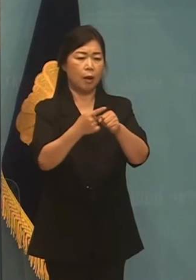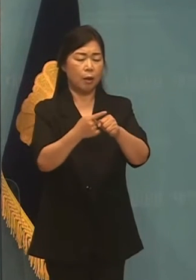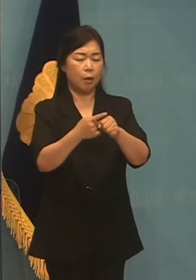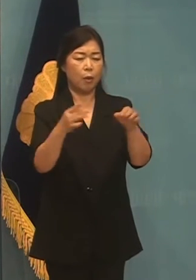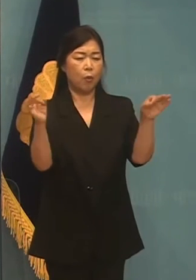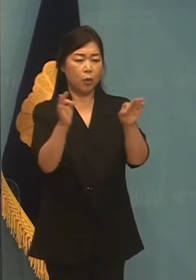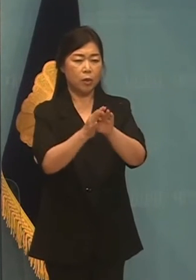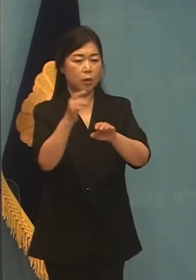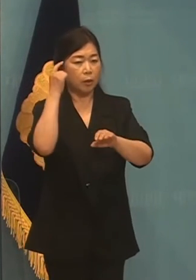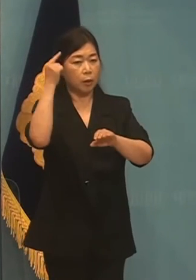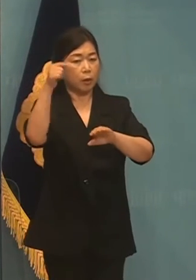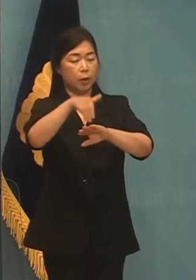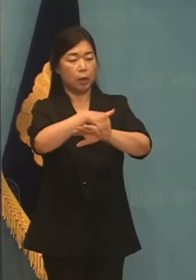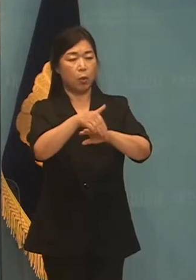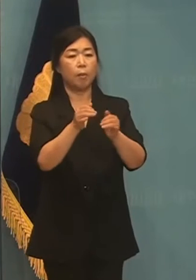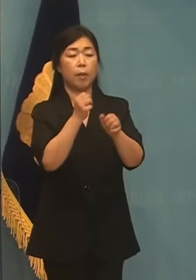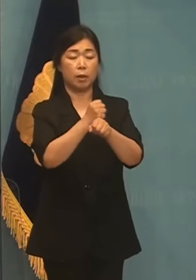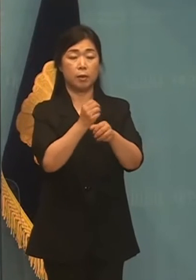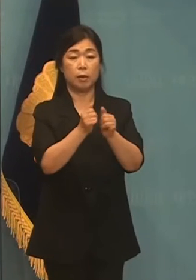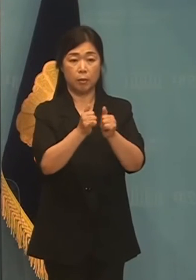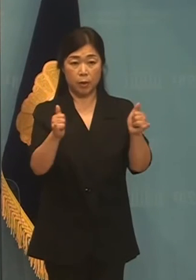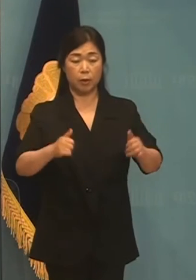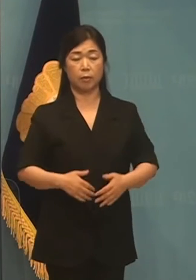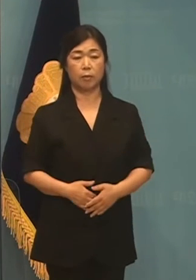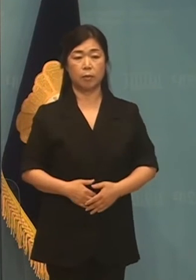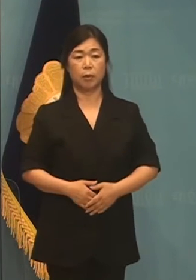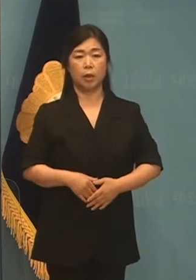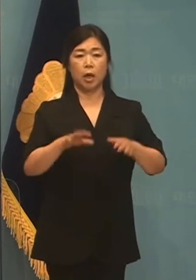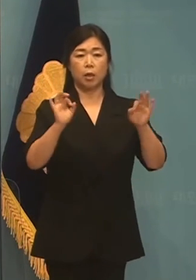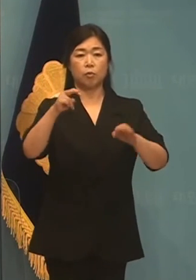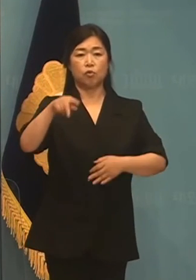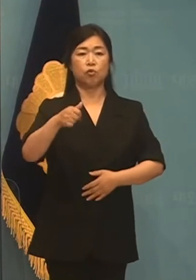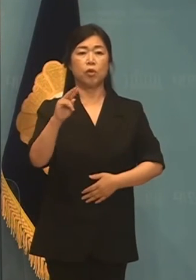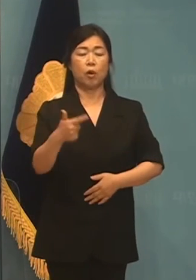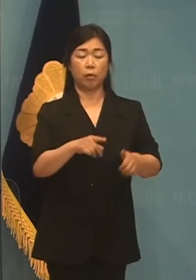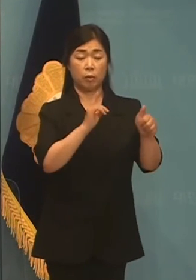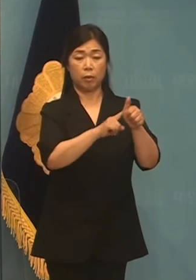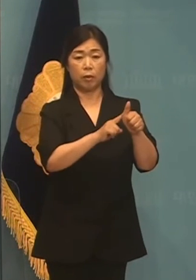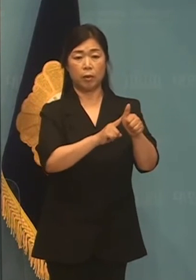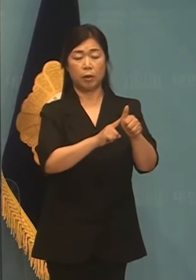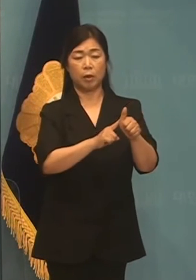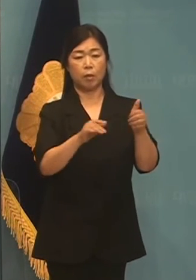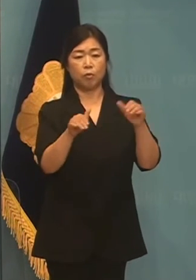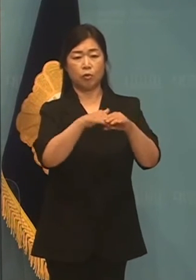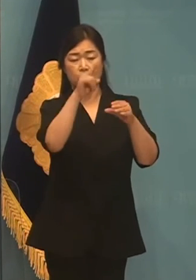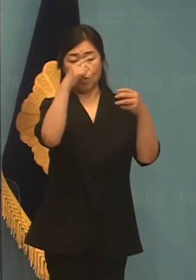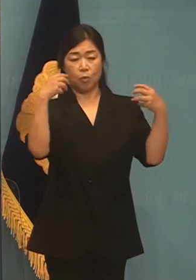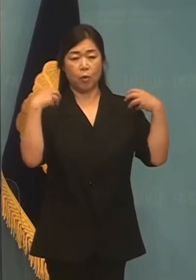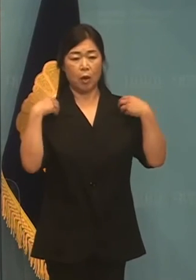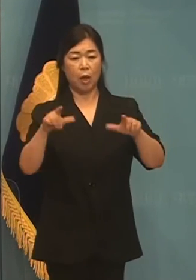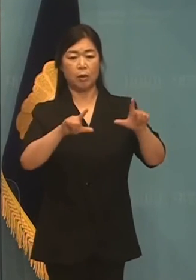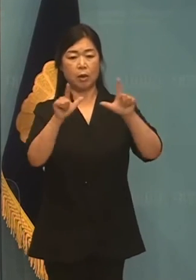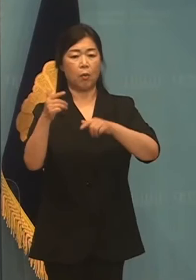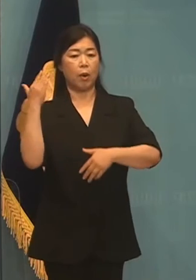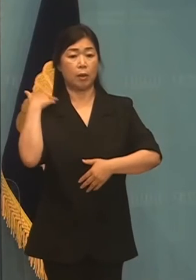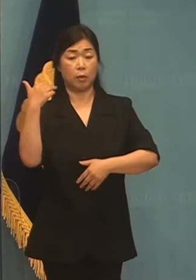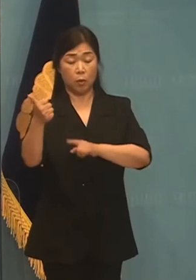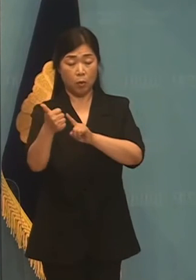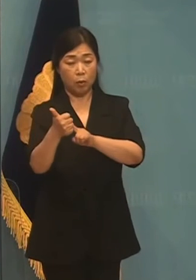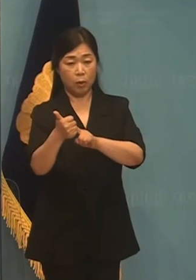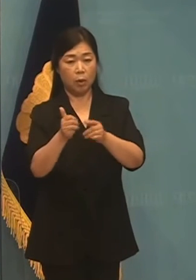기획자입니다. 김수현은 문재인 청와대 사회수석에서 정책실장으로